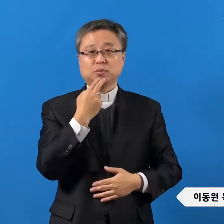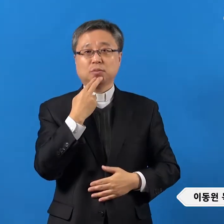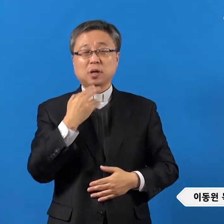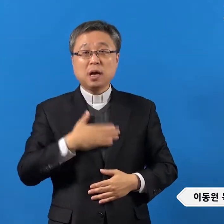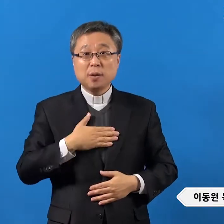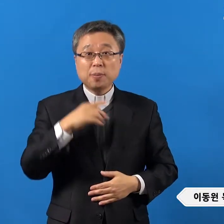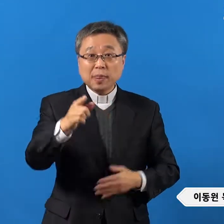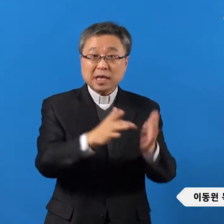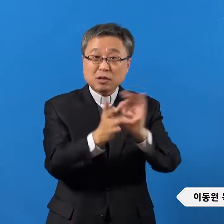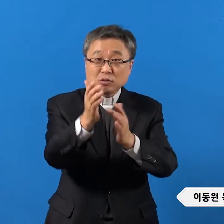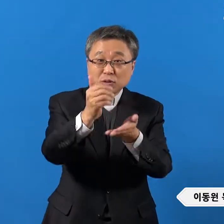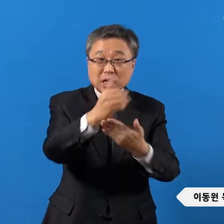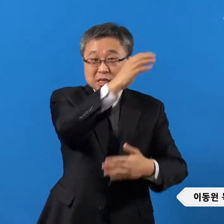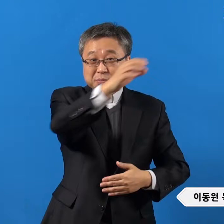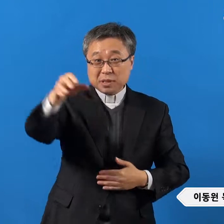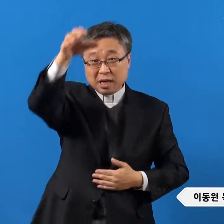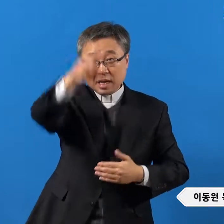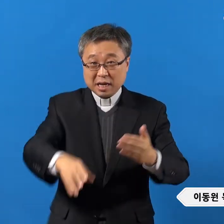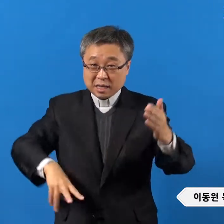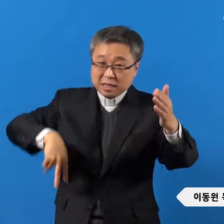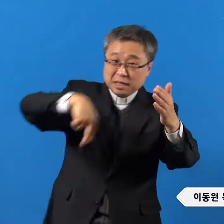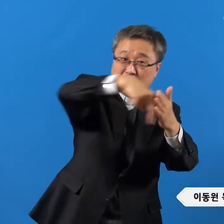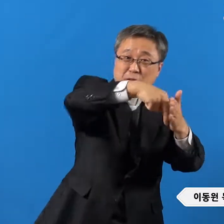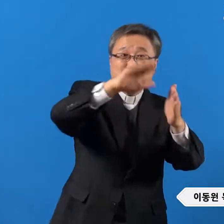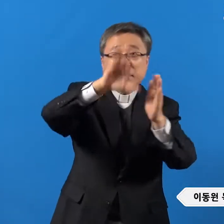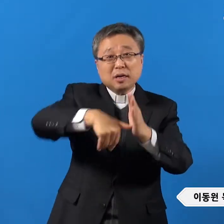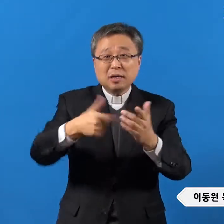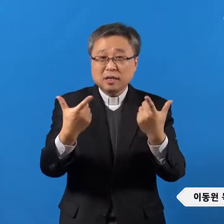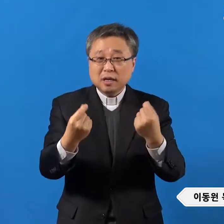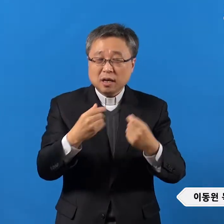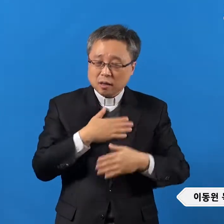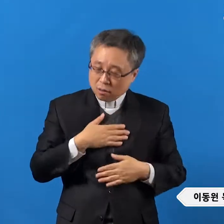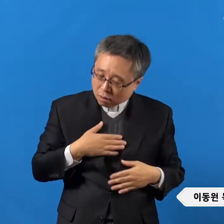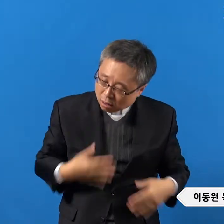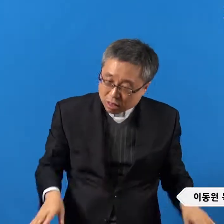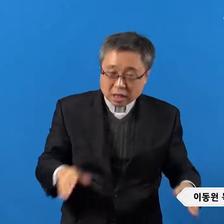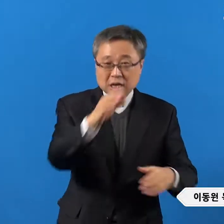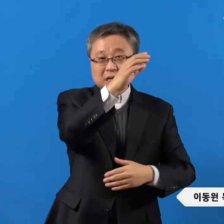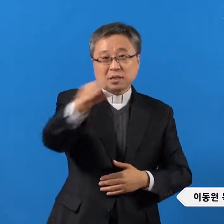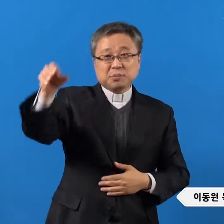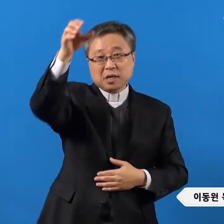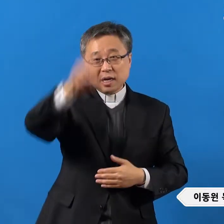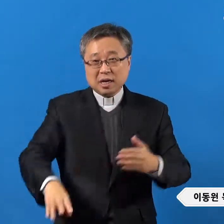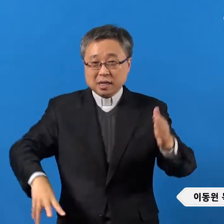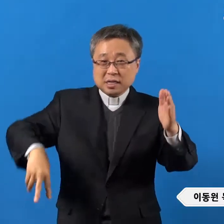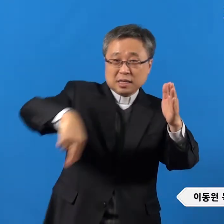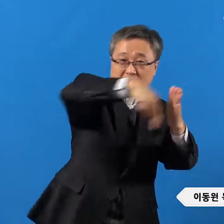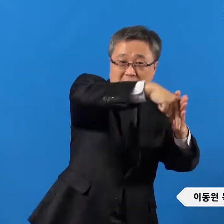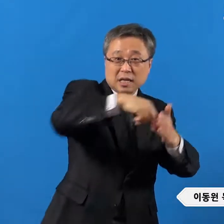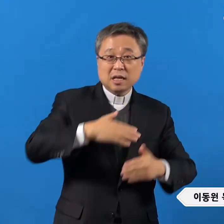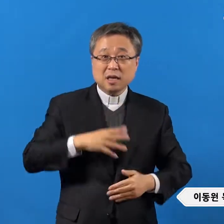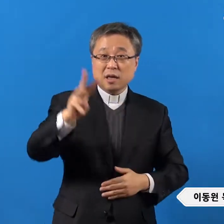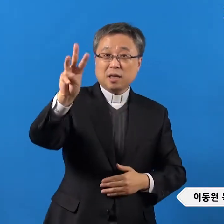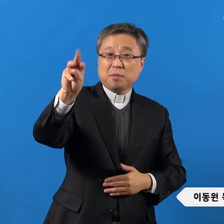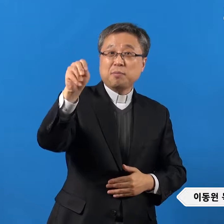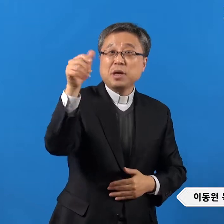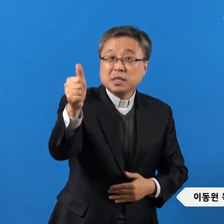그가 십자가에 달렸을 때 이렇게 무력하게 십자가에 달려 돌아가는 소위 메시아를 바라보고 그가